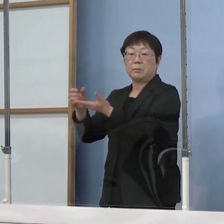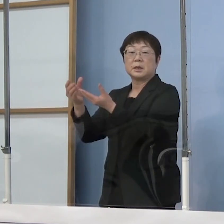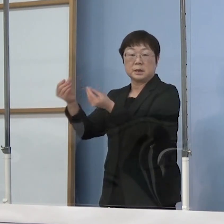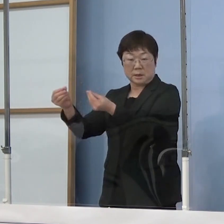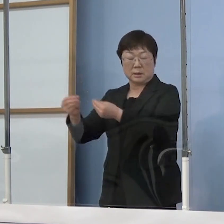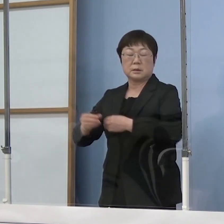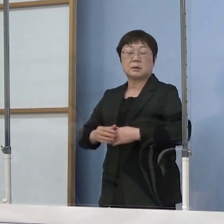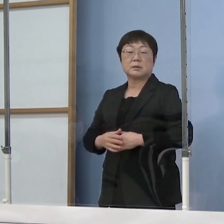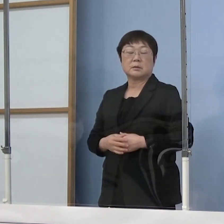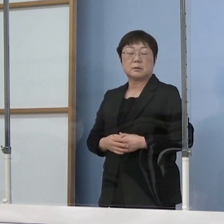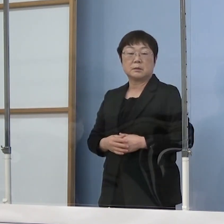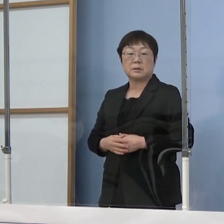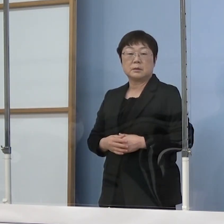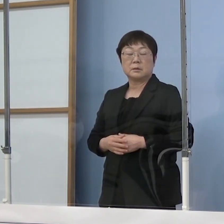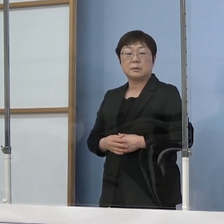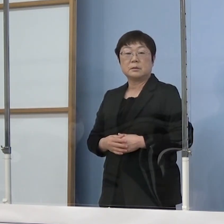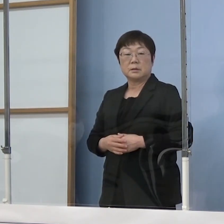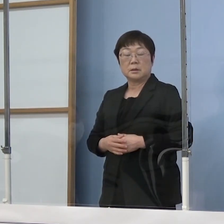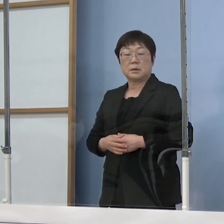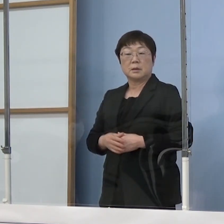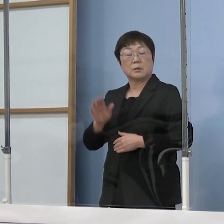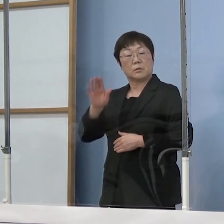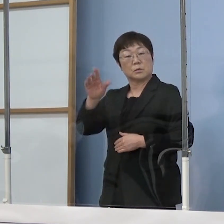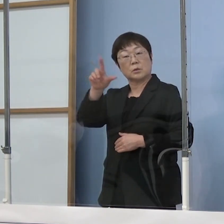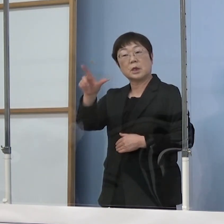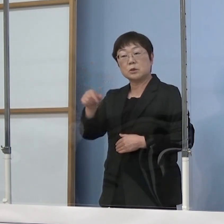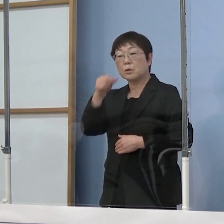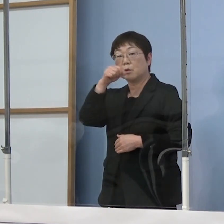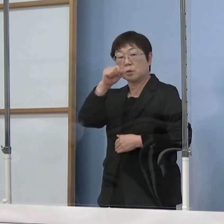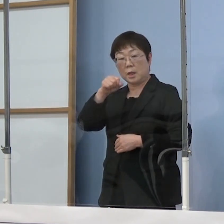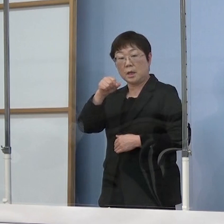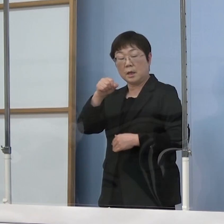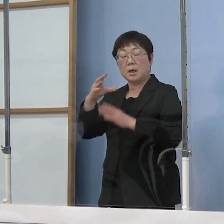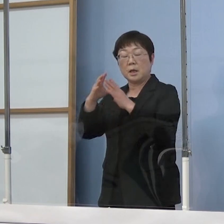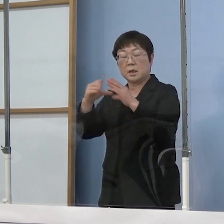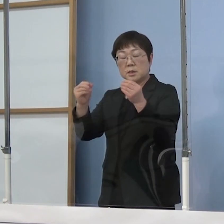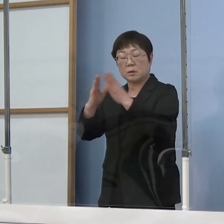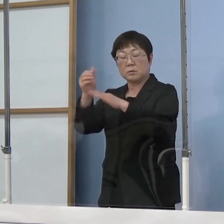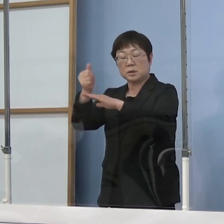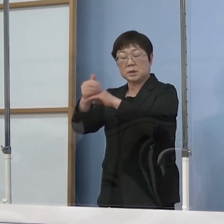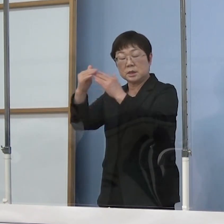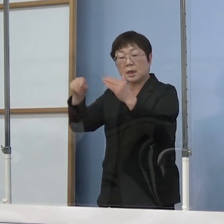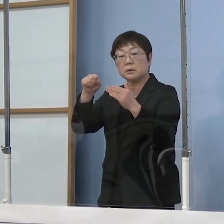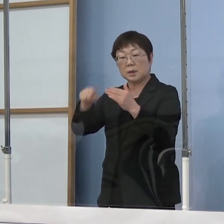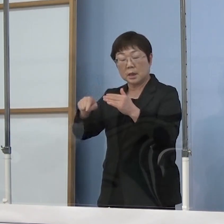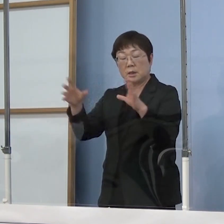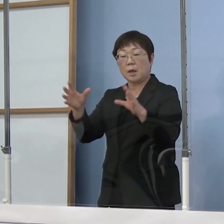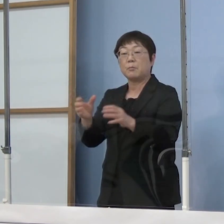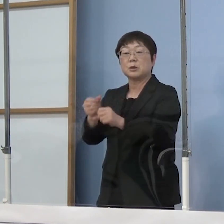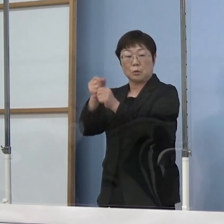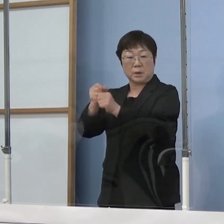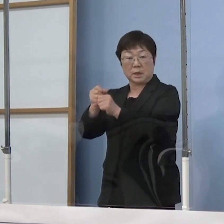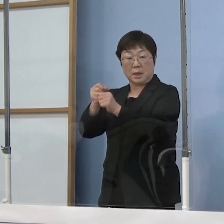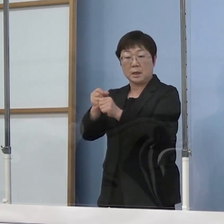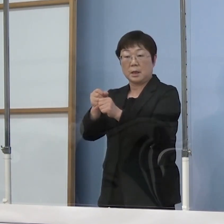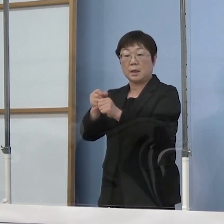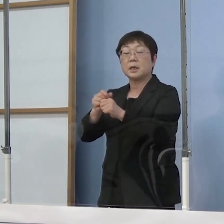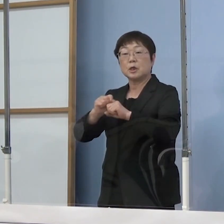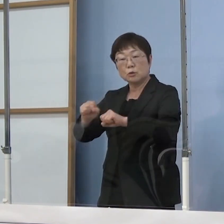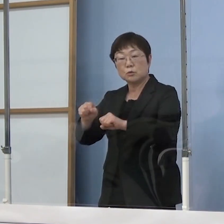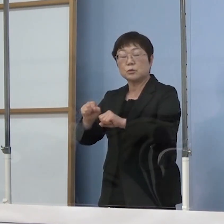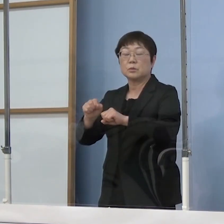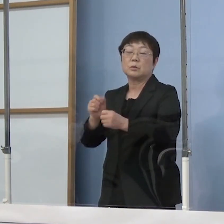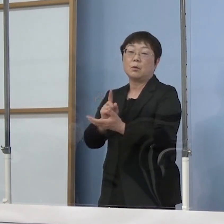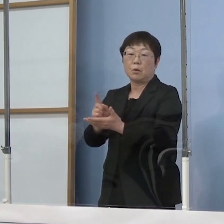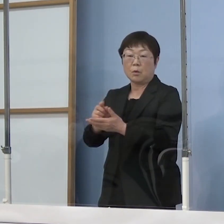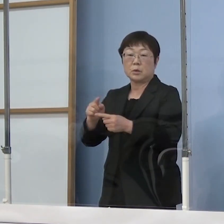ていただいておりまして、これは月曜日予定をしている全国知事会でもそうした提言をまとめていく今方向として調整を